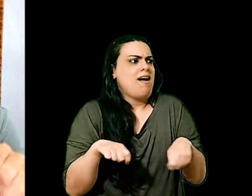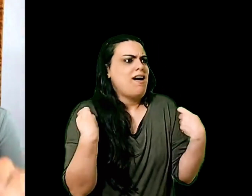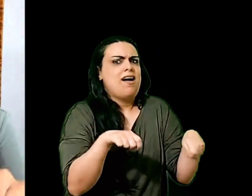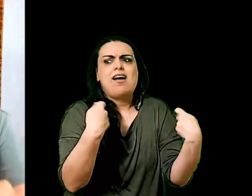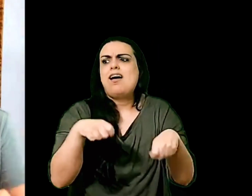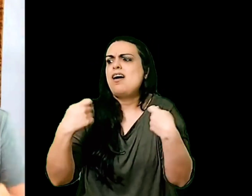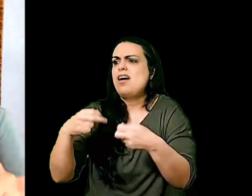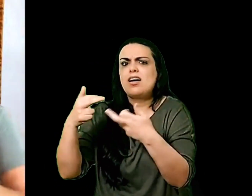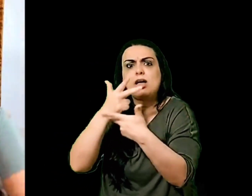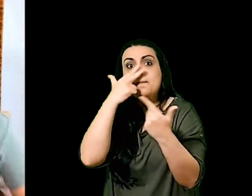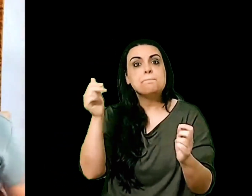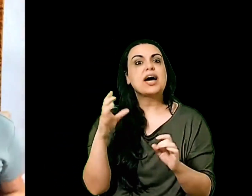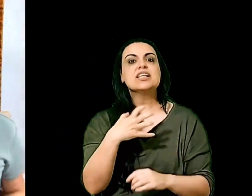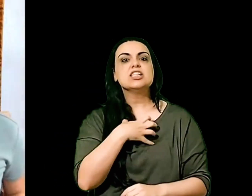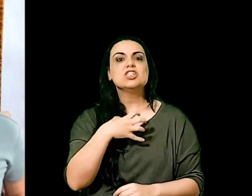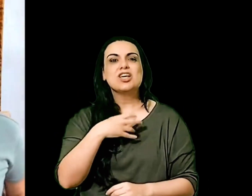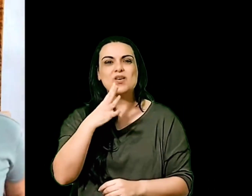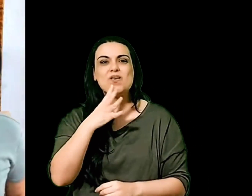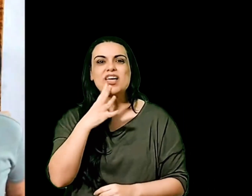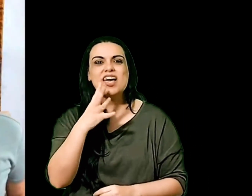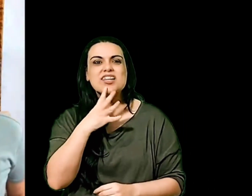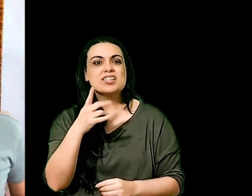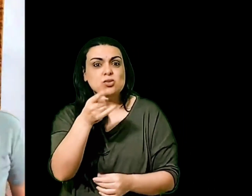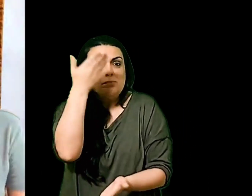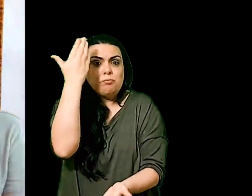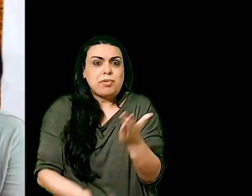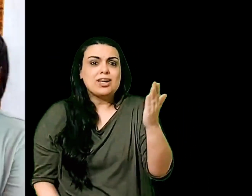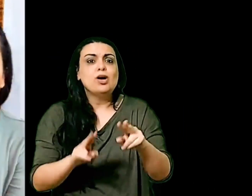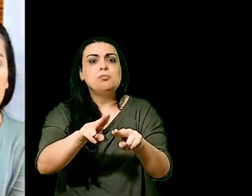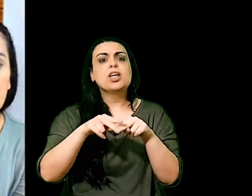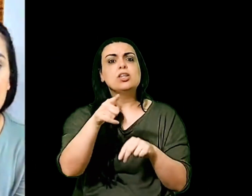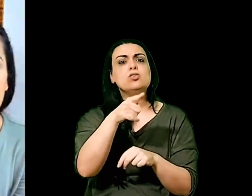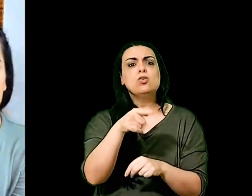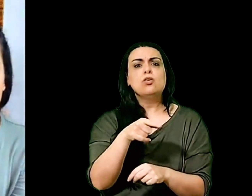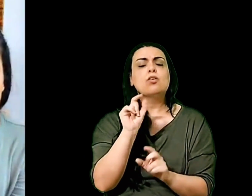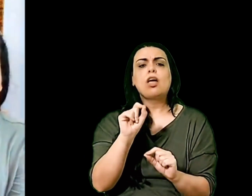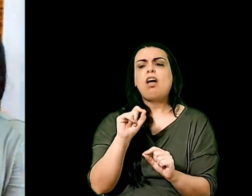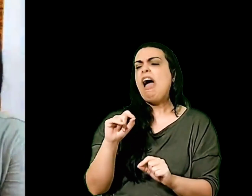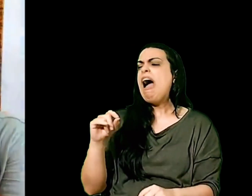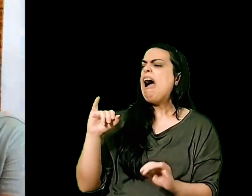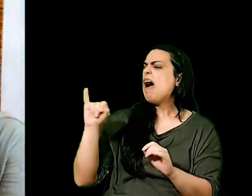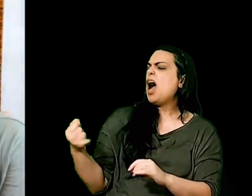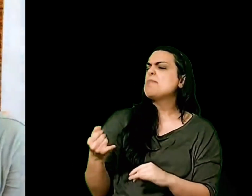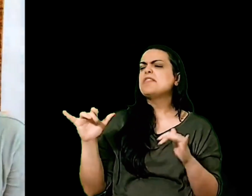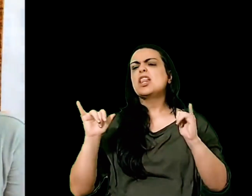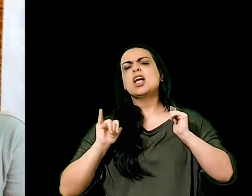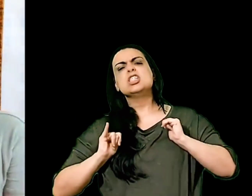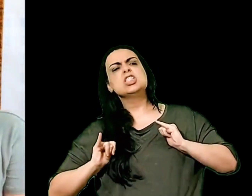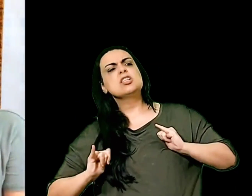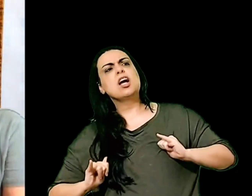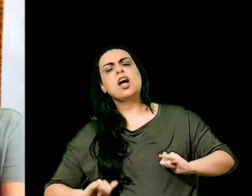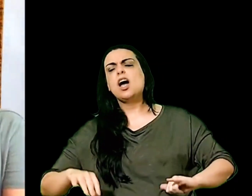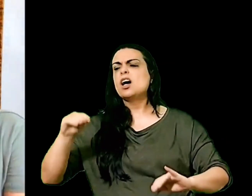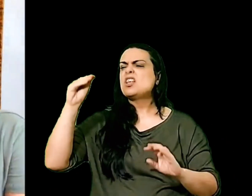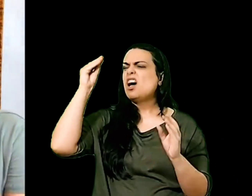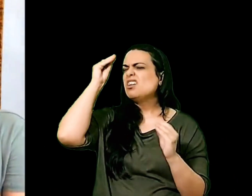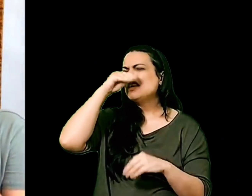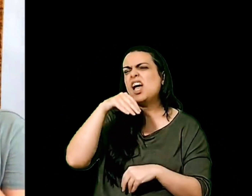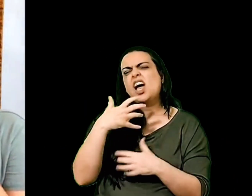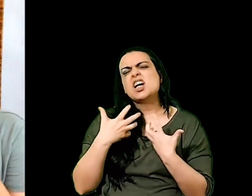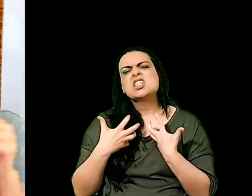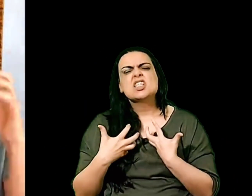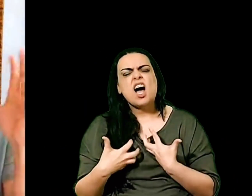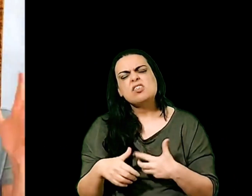te assaltar como um homem armado. Eu sublinhei aqui frases importantes, aonde dentro